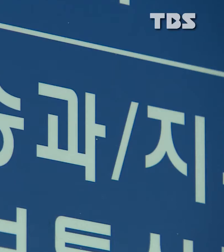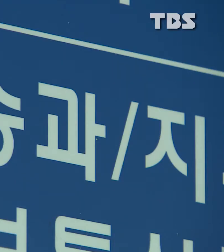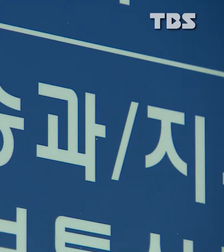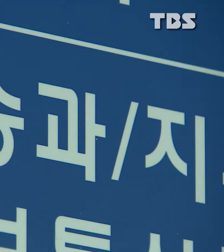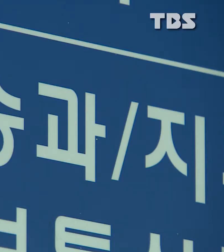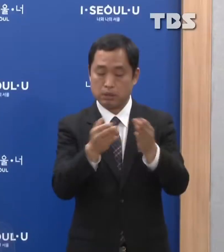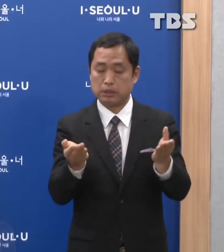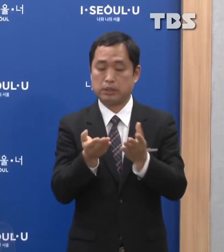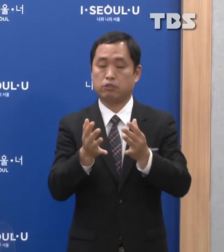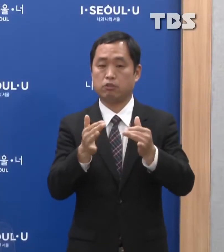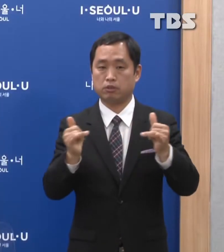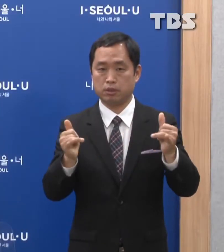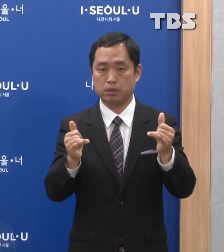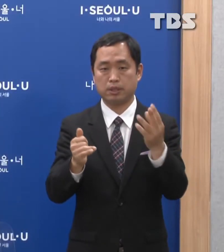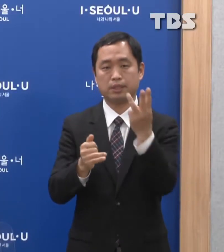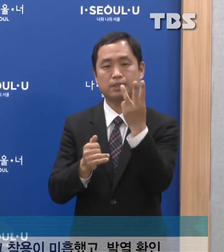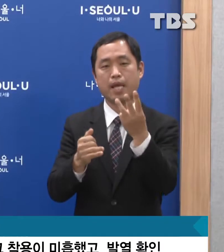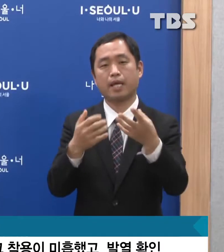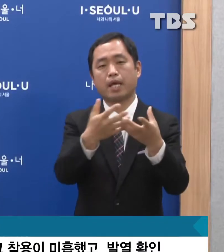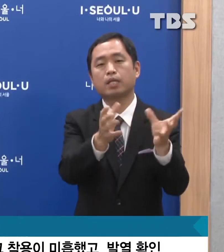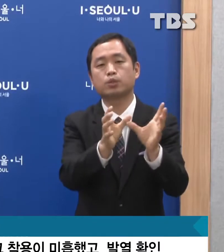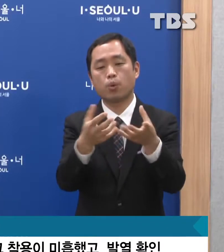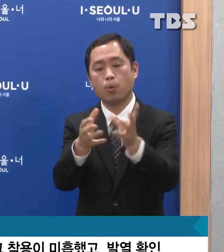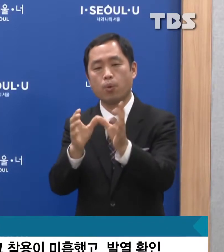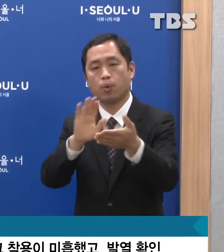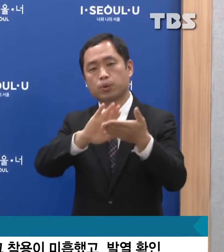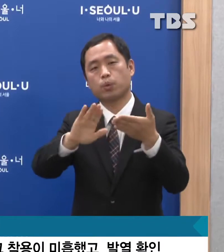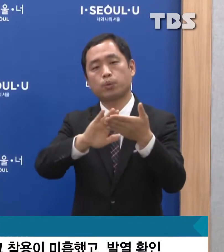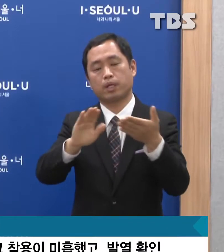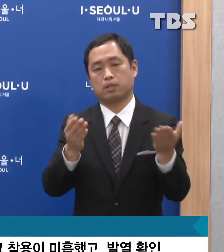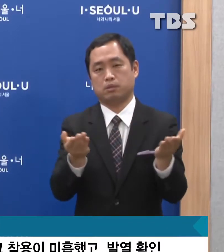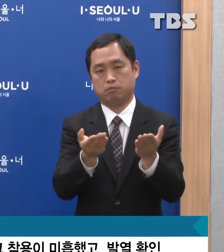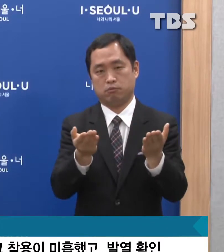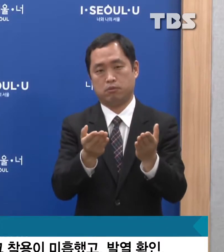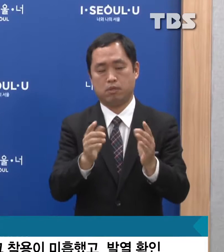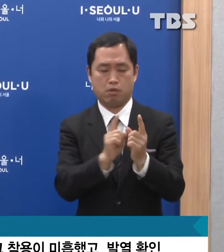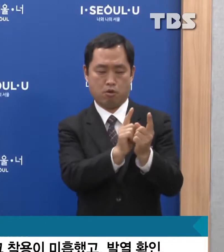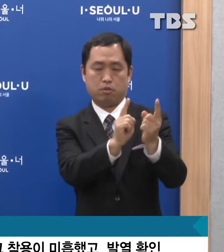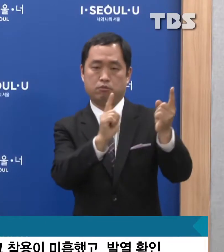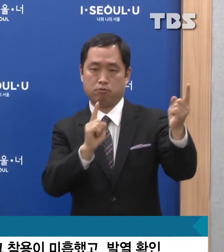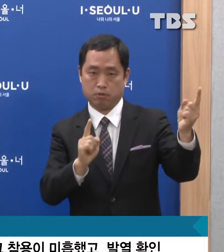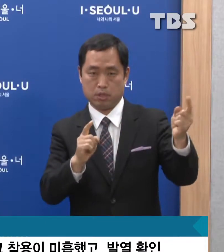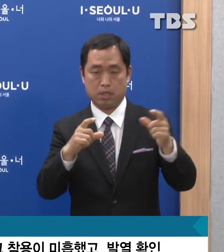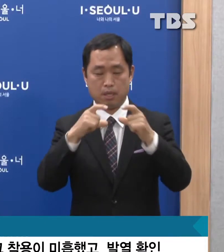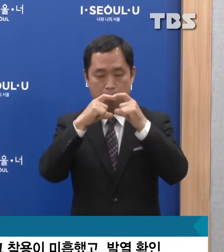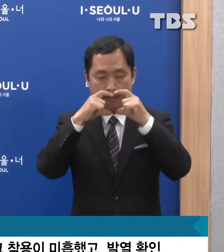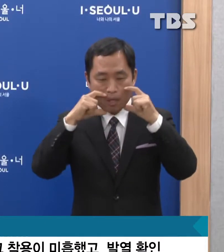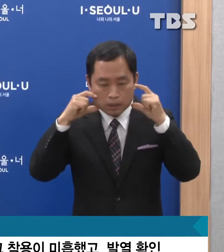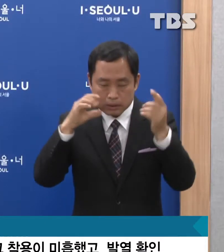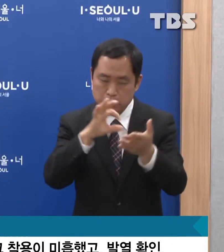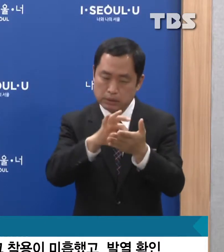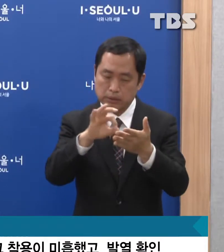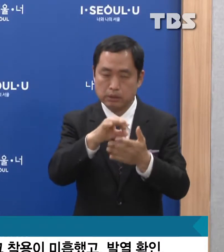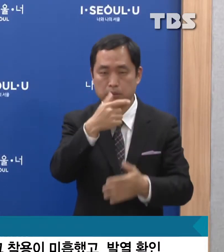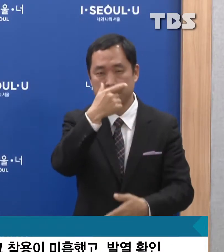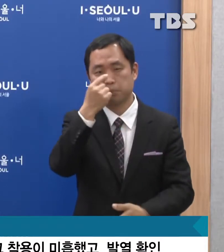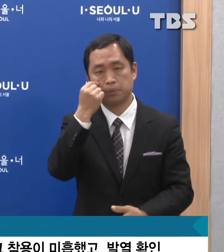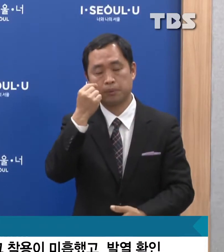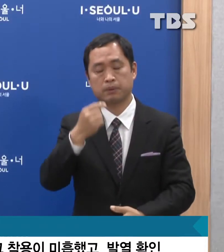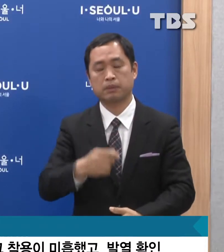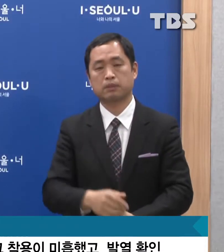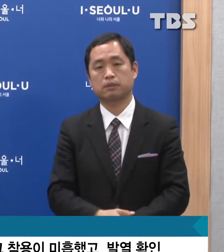내렸습니다. 세계적으로 교대 근무를 하면서 거리 두기나 마스크 착용이